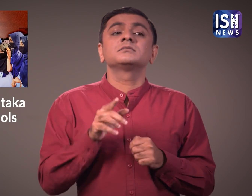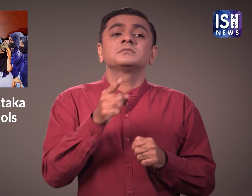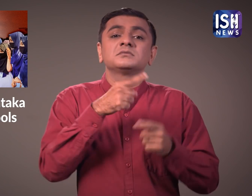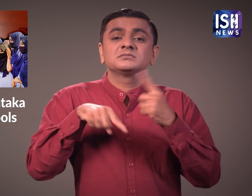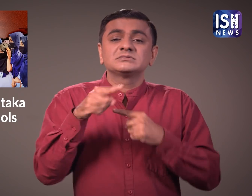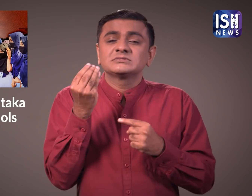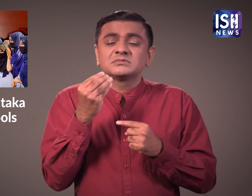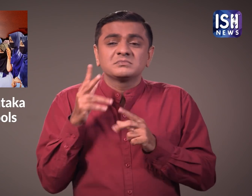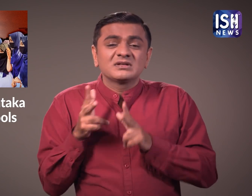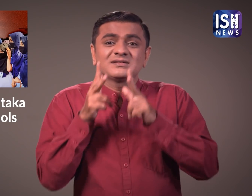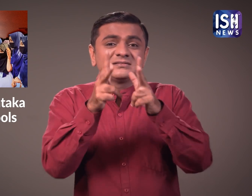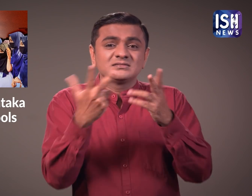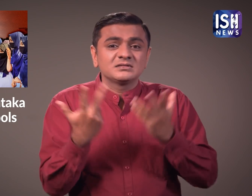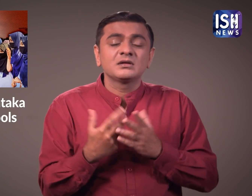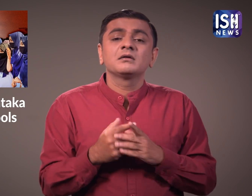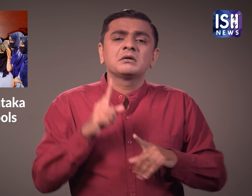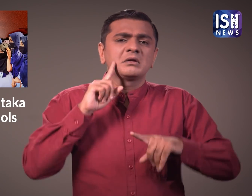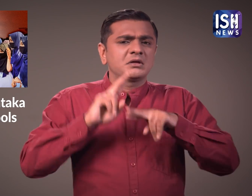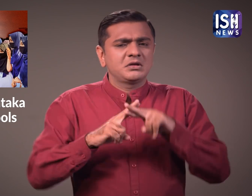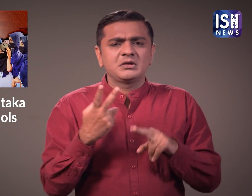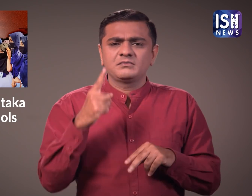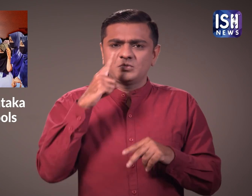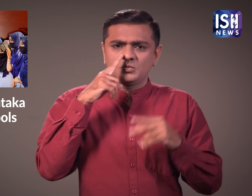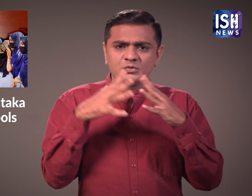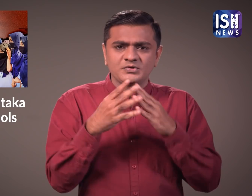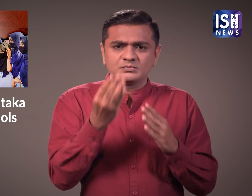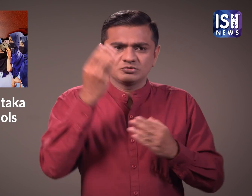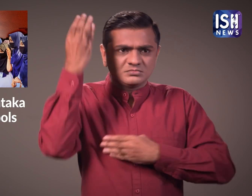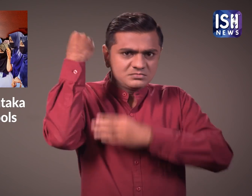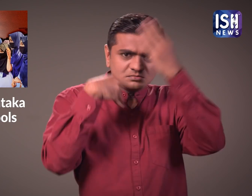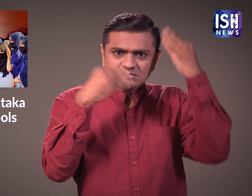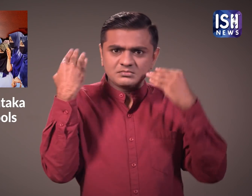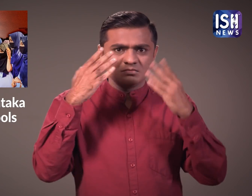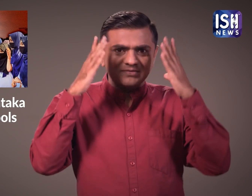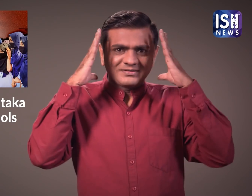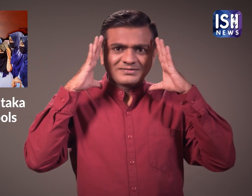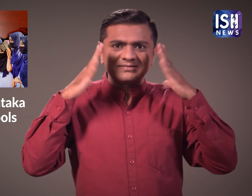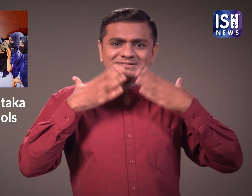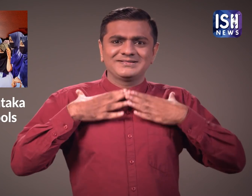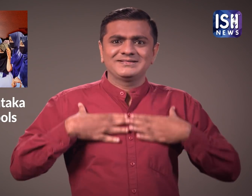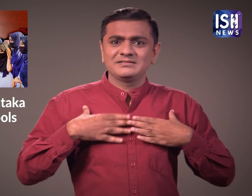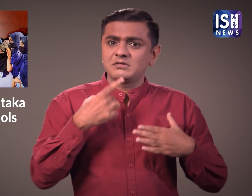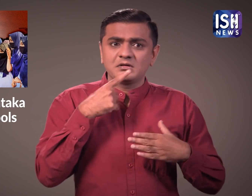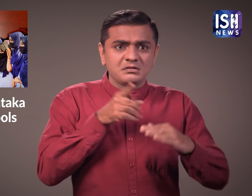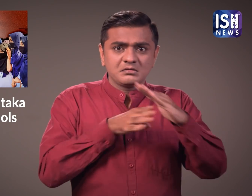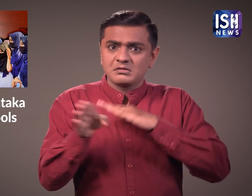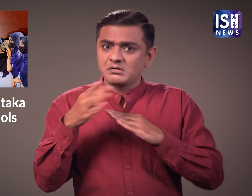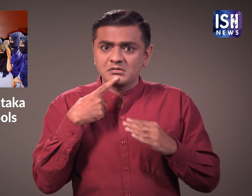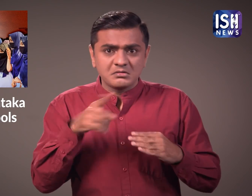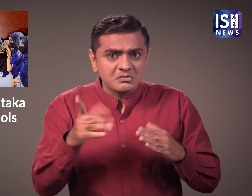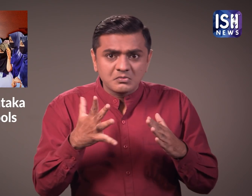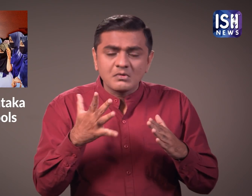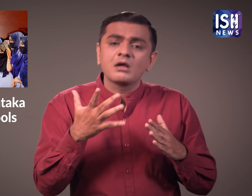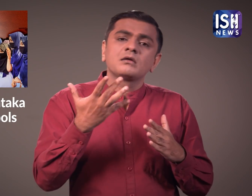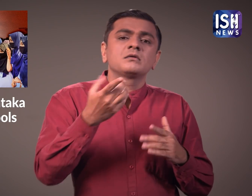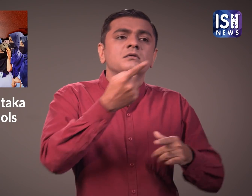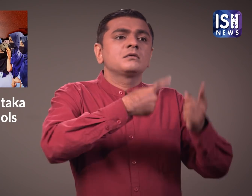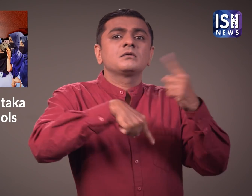कुछ तो यह भी कहते है कि हिजाब की अनुमती ना देकर कई मुस्लिम परिवार अपनी लड़कियों को शिक्षित करने की अनुमती नहीं